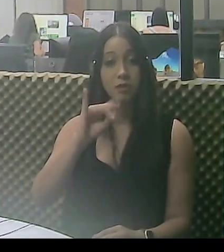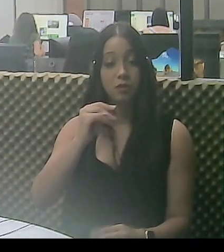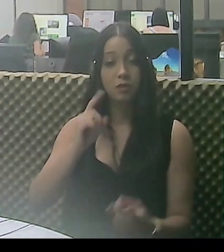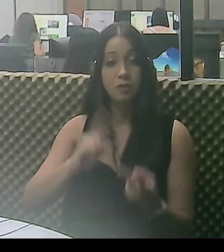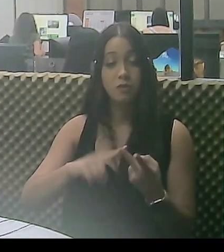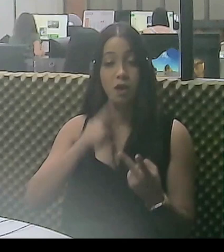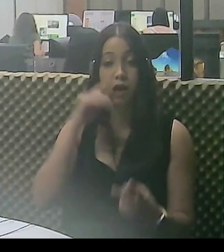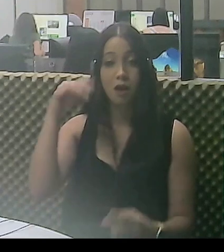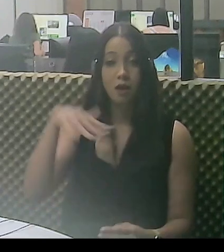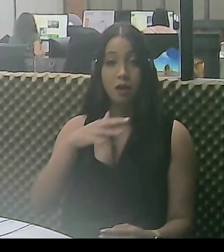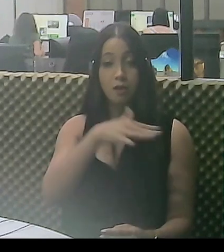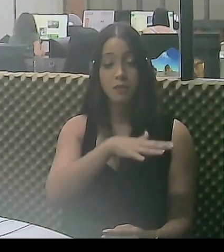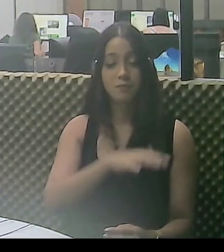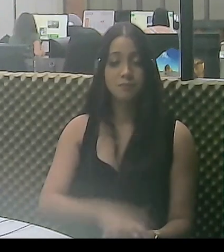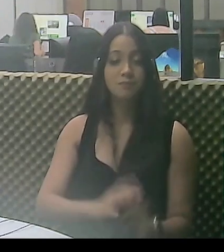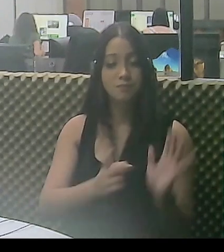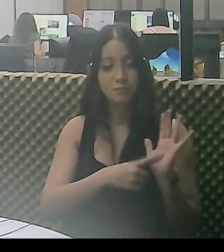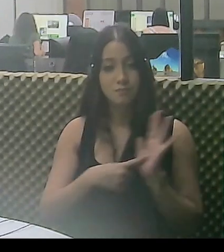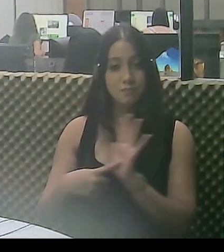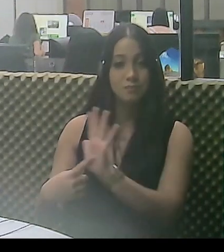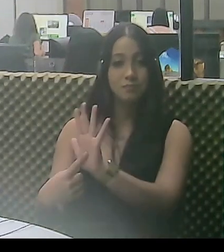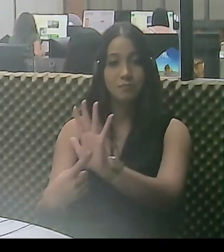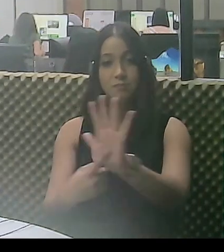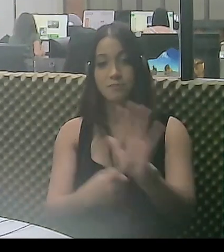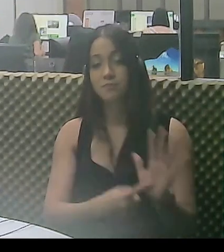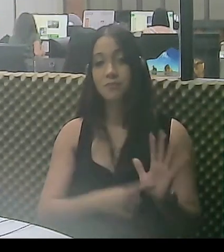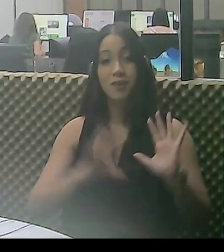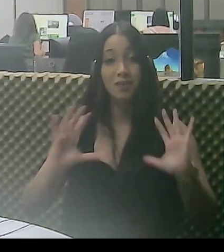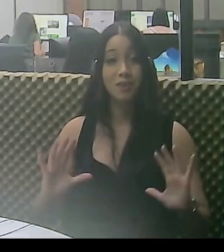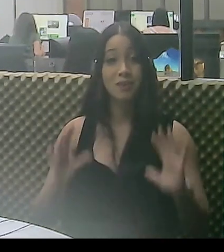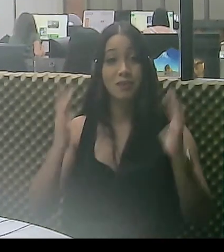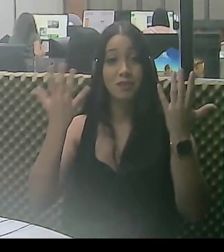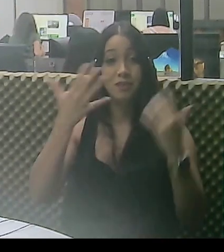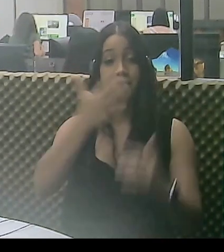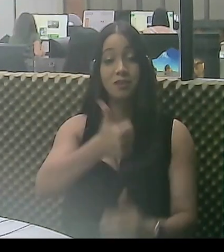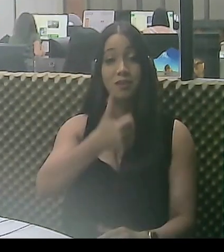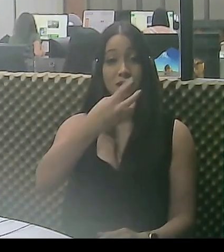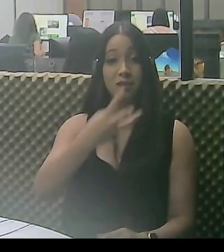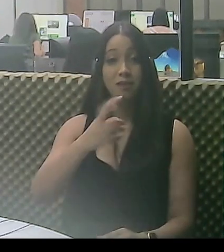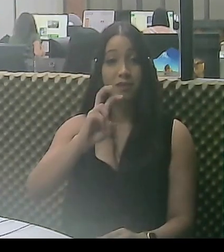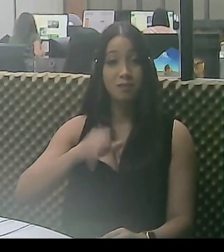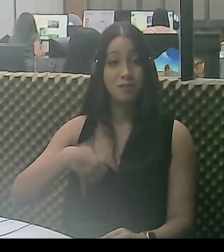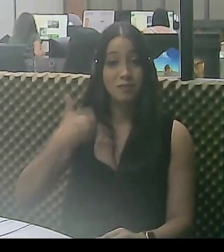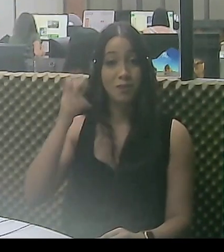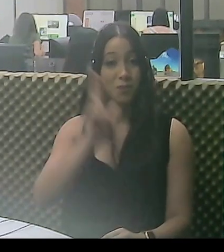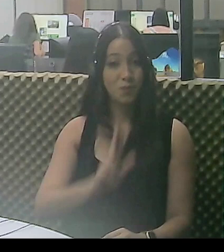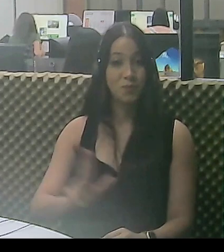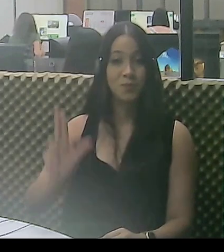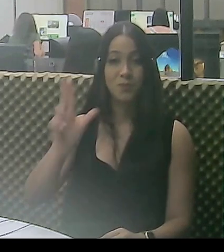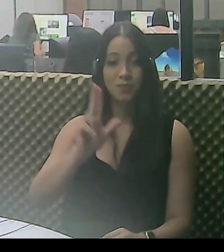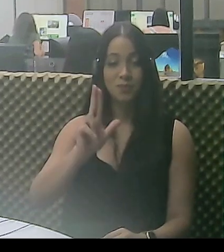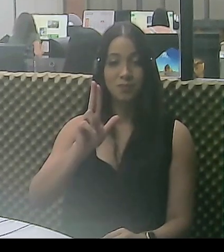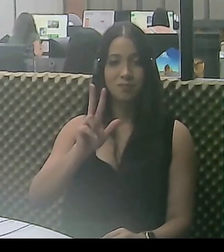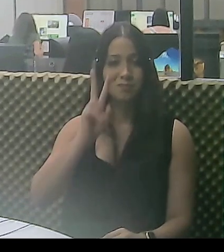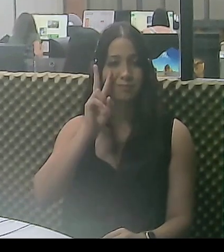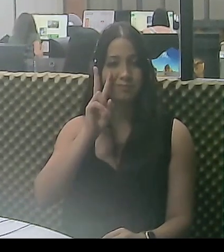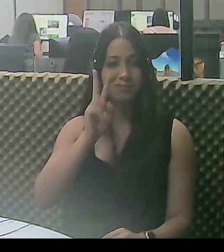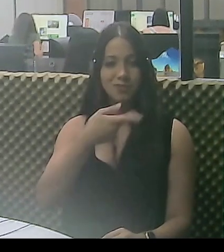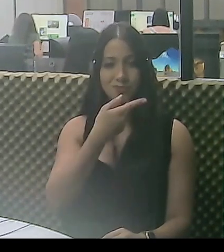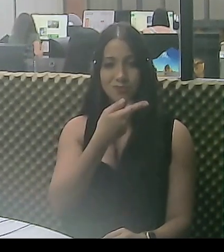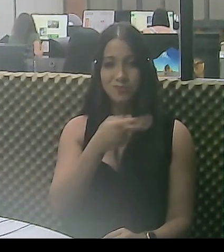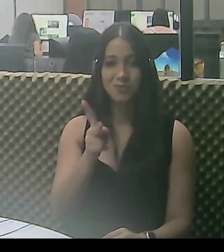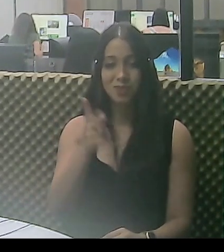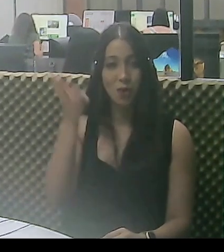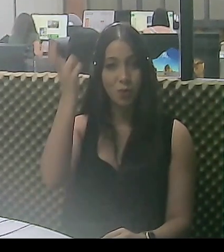Olhos d'Água. A exposição é comemorativa pelos 135 anos de Uberlândia e pode ser conferida no